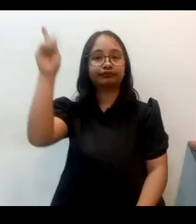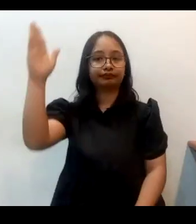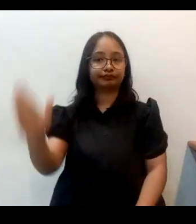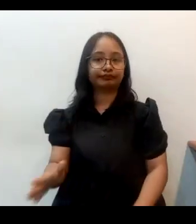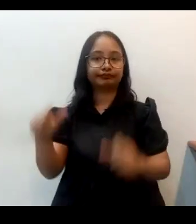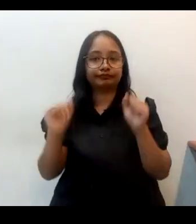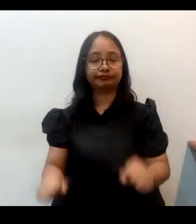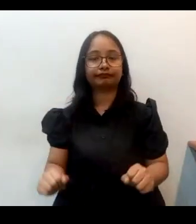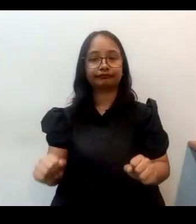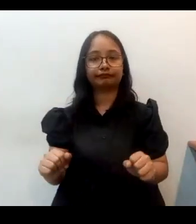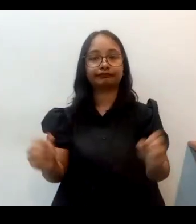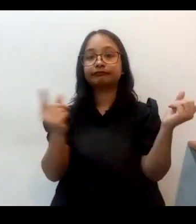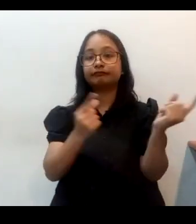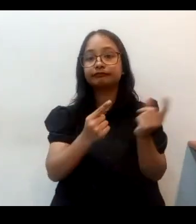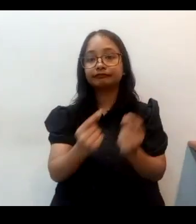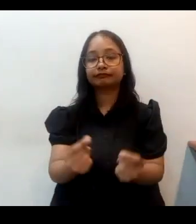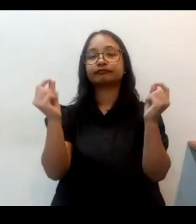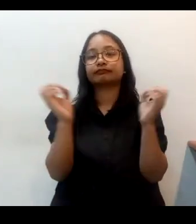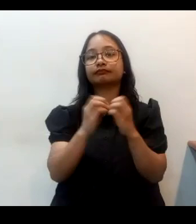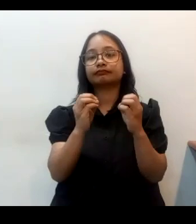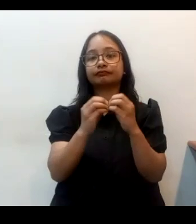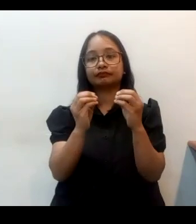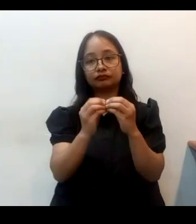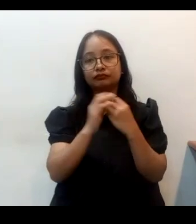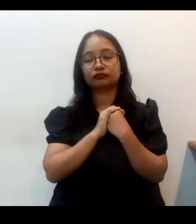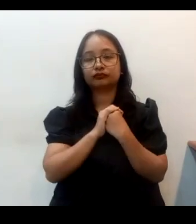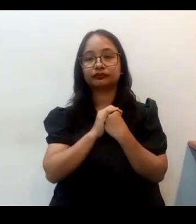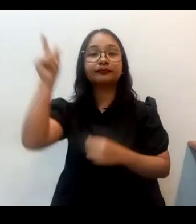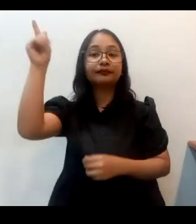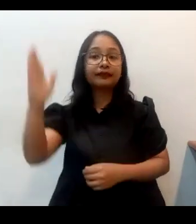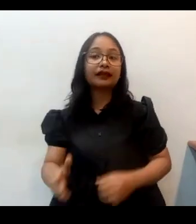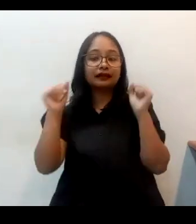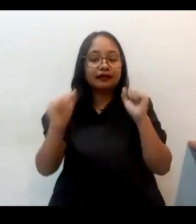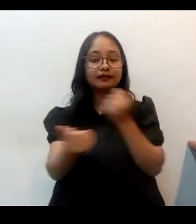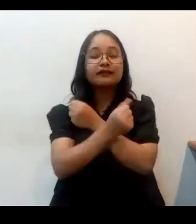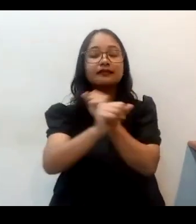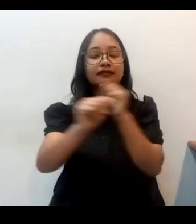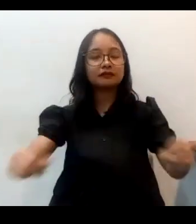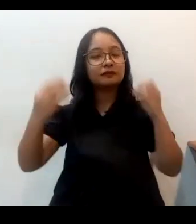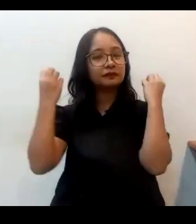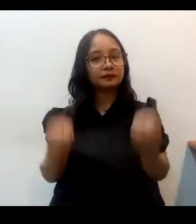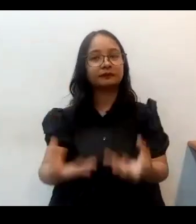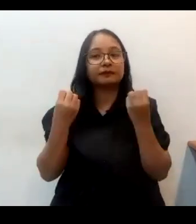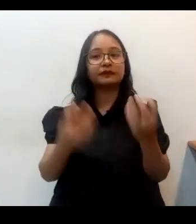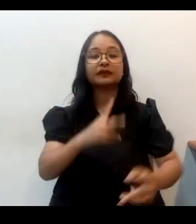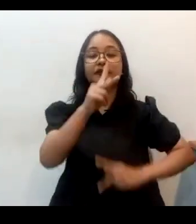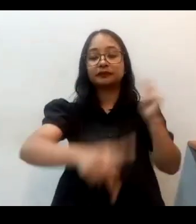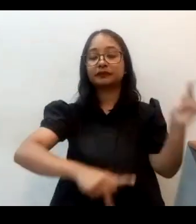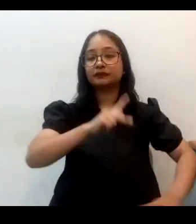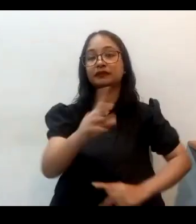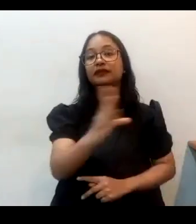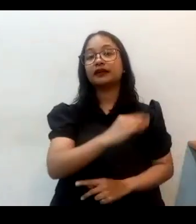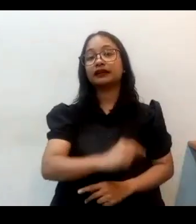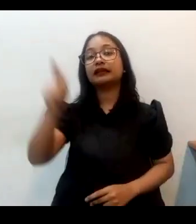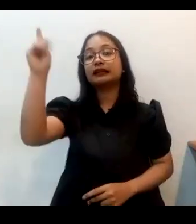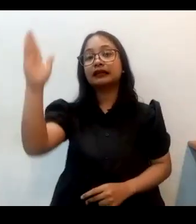yun. Pero naniniwala ako na hindi po yun lahat-lahat para sa Diyos. God can save more people, and God can use us to spread,